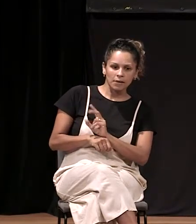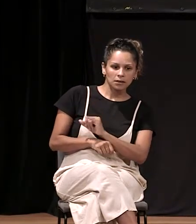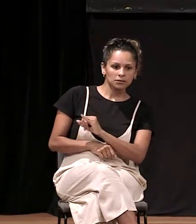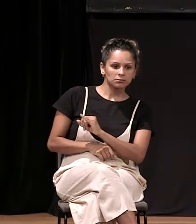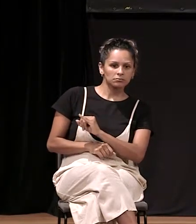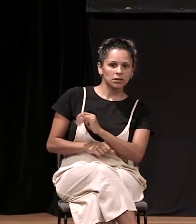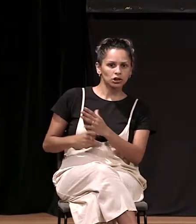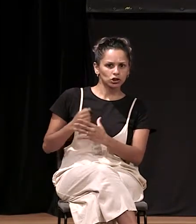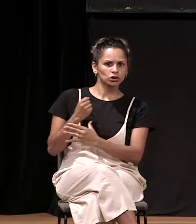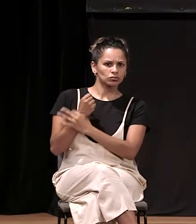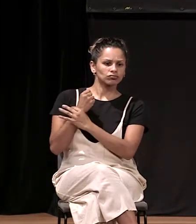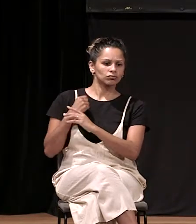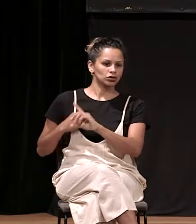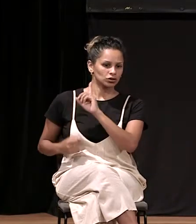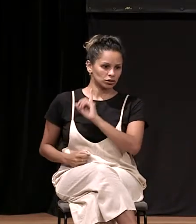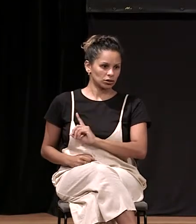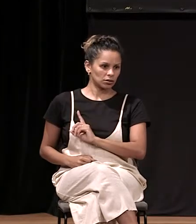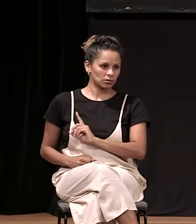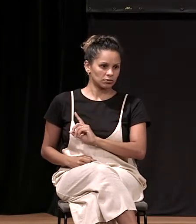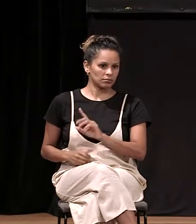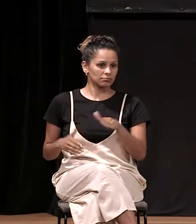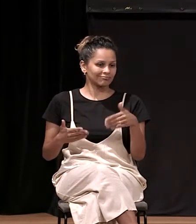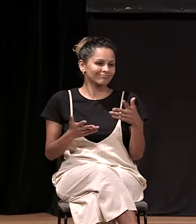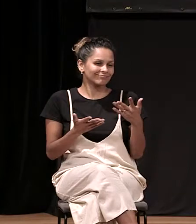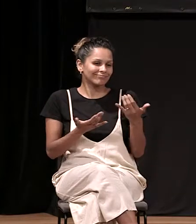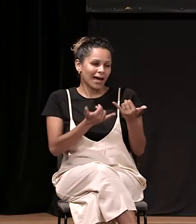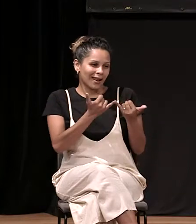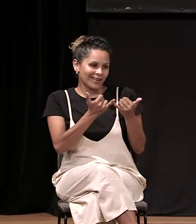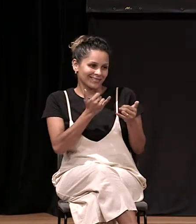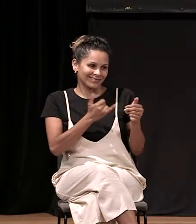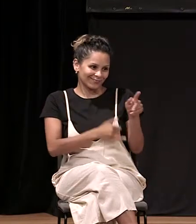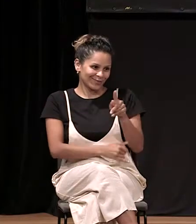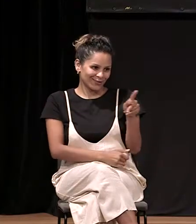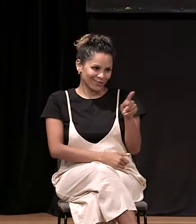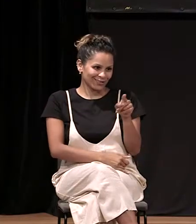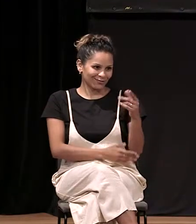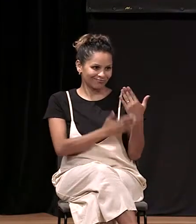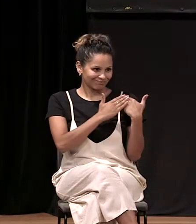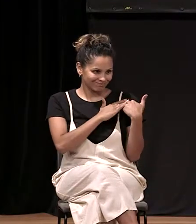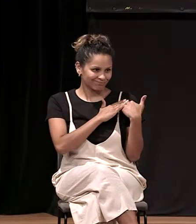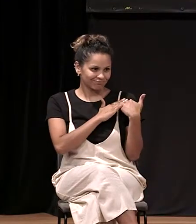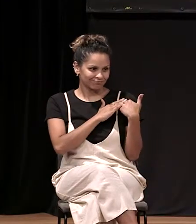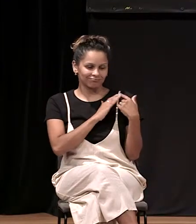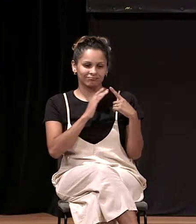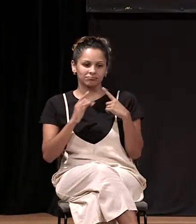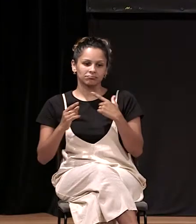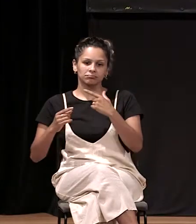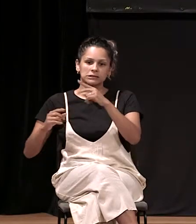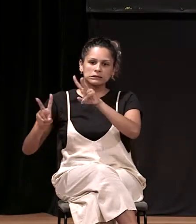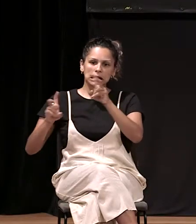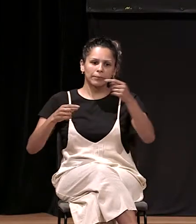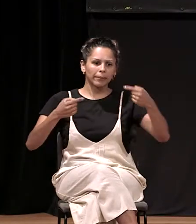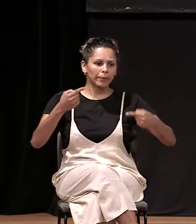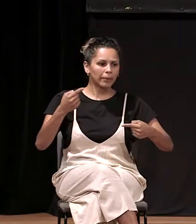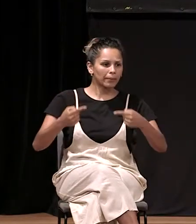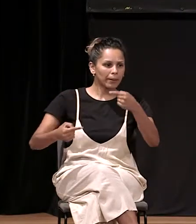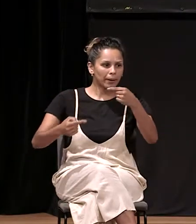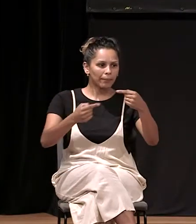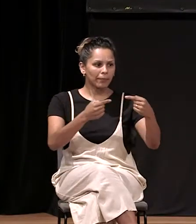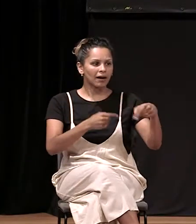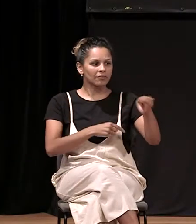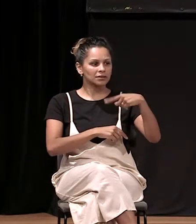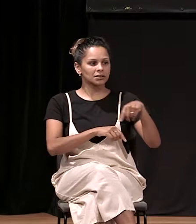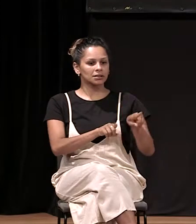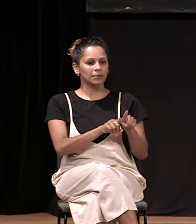do professor é parecido com esse. Vocês estão aqui, estão discutindo esses temas, estão como vigilante desse processo, junto com os